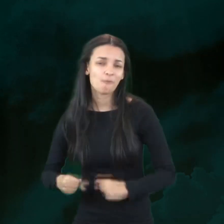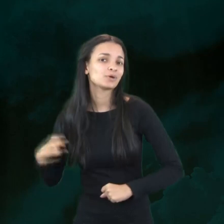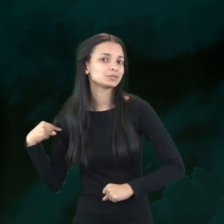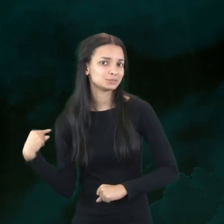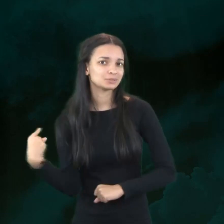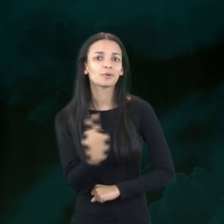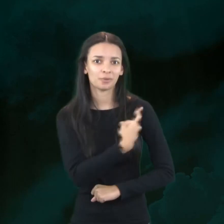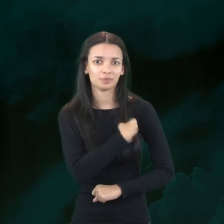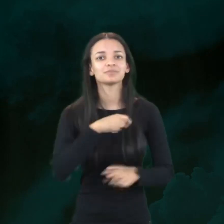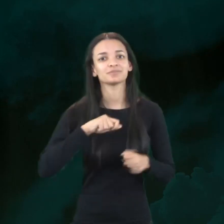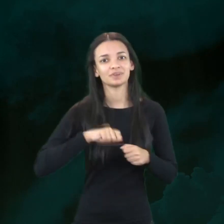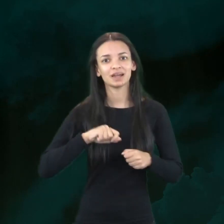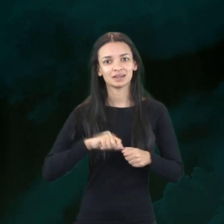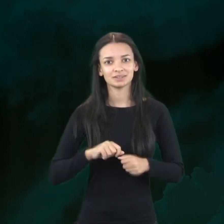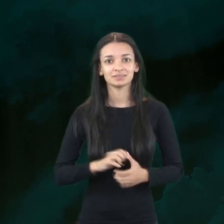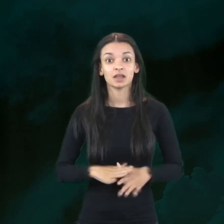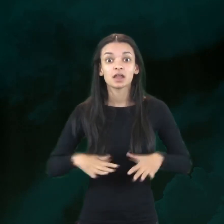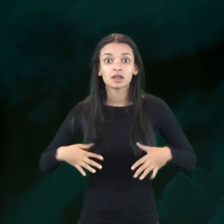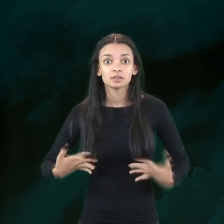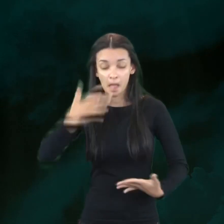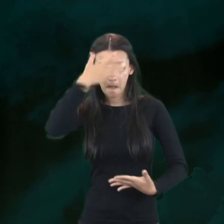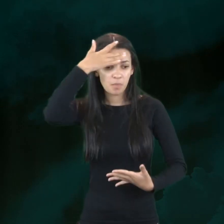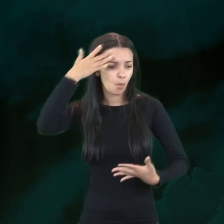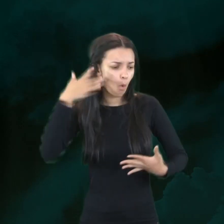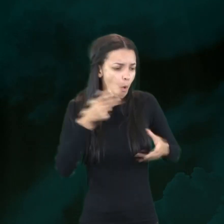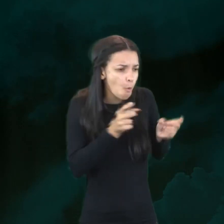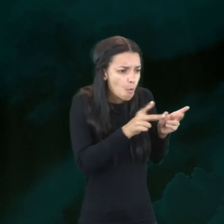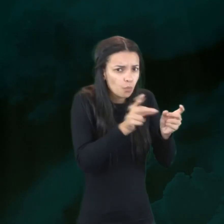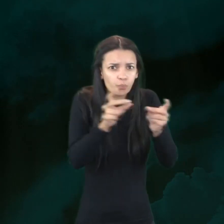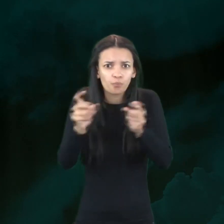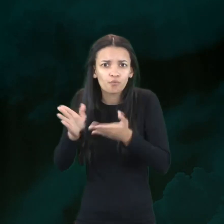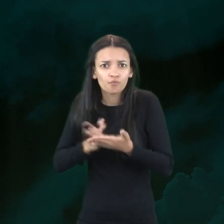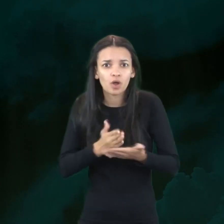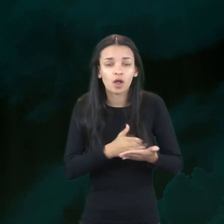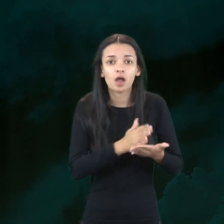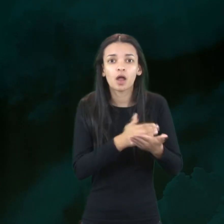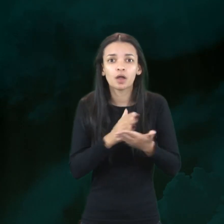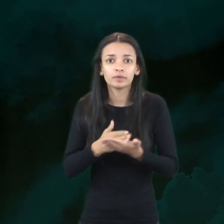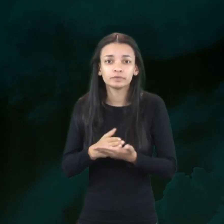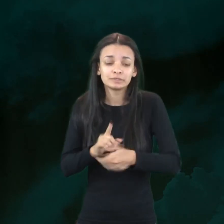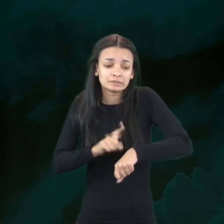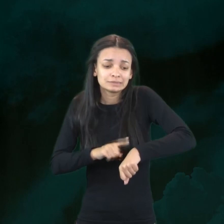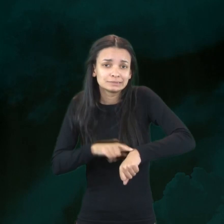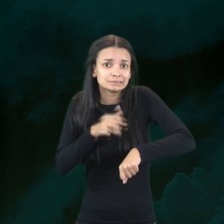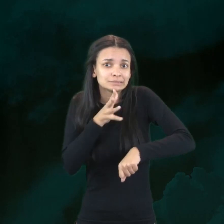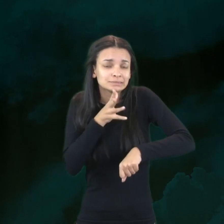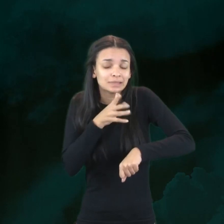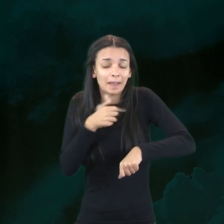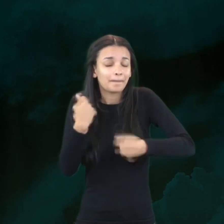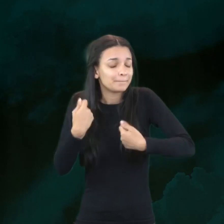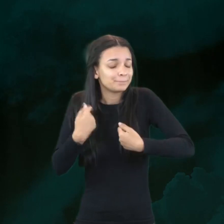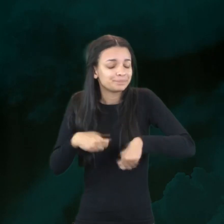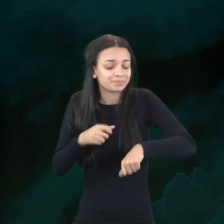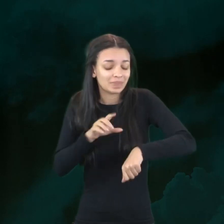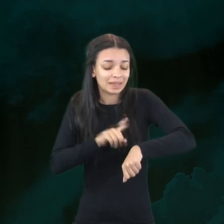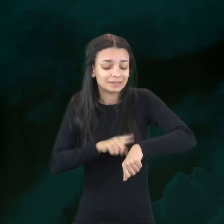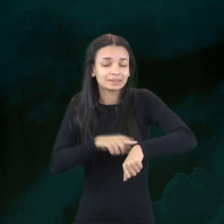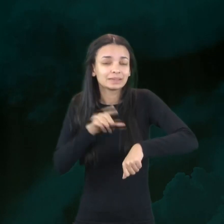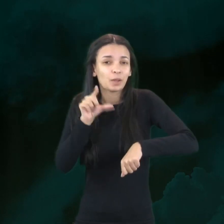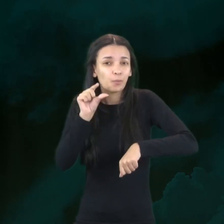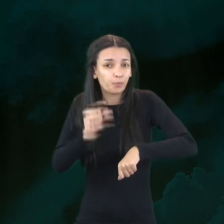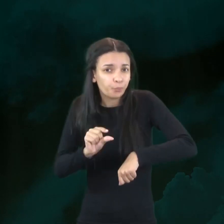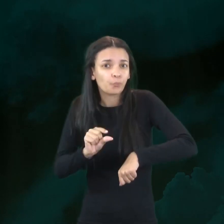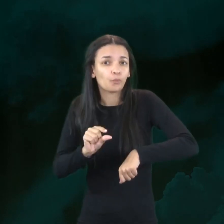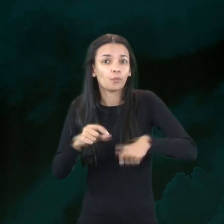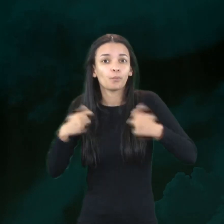nossos comportores estão nas ruas. Eles não têm muito tempo com cada pessoa, né? Eles precisam trabalhar rápido para alcançar o maior